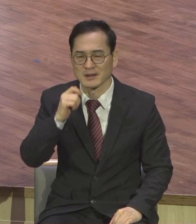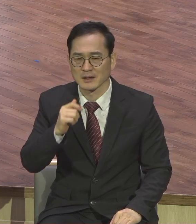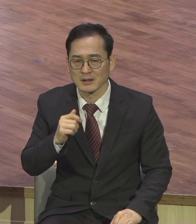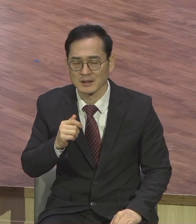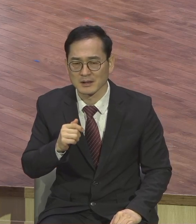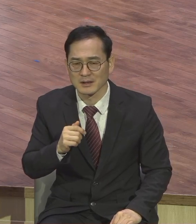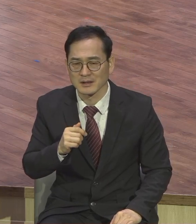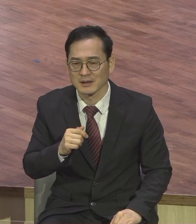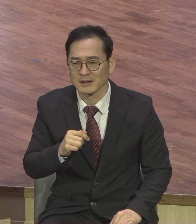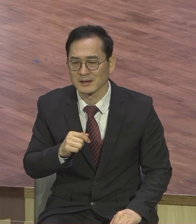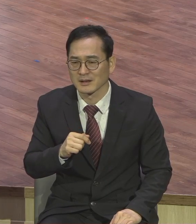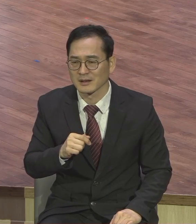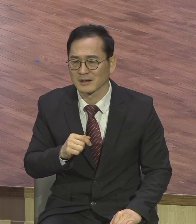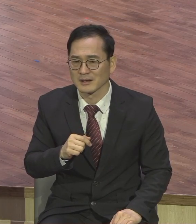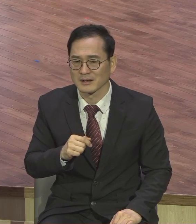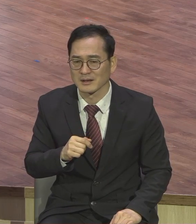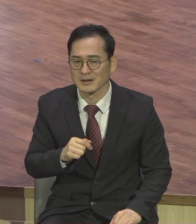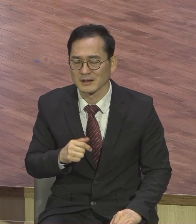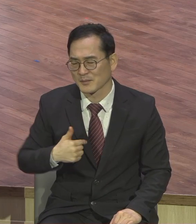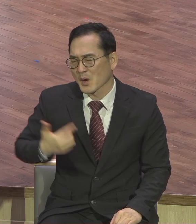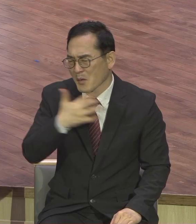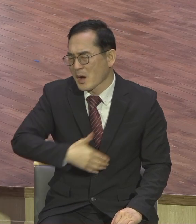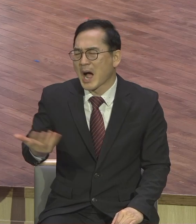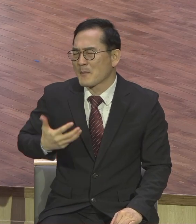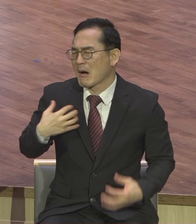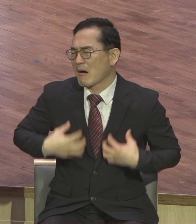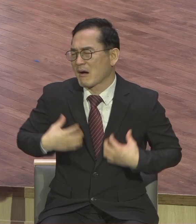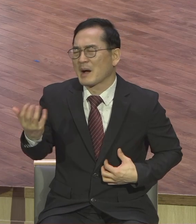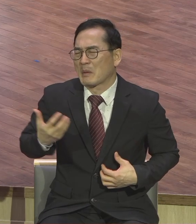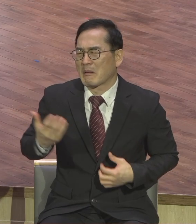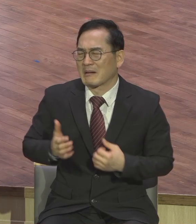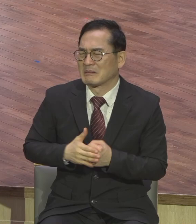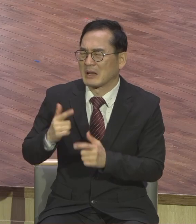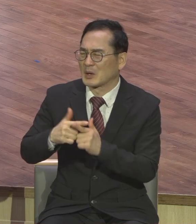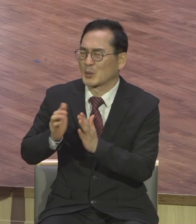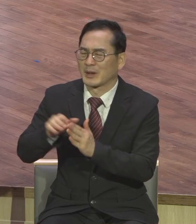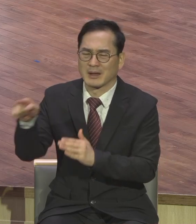맨날 입에 달고 다녀. 나 몸이 아파서.